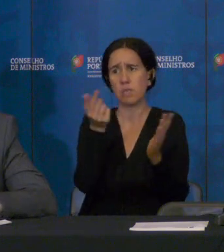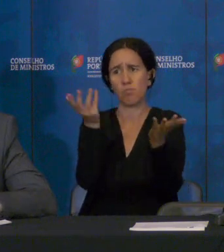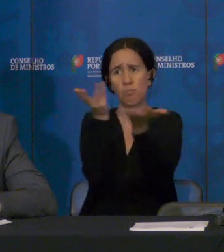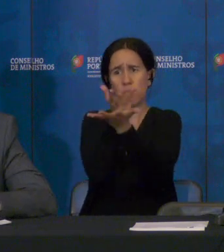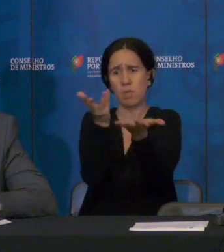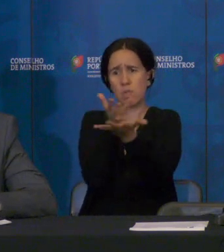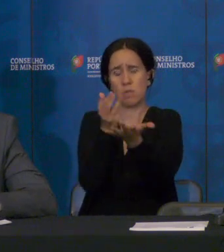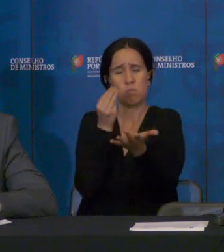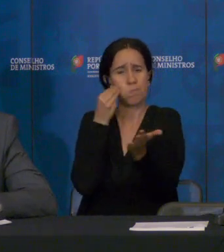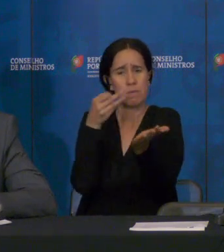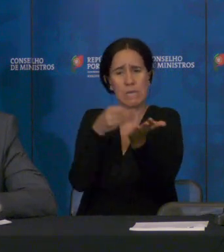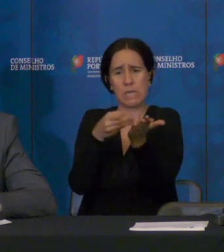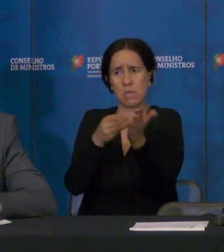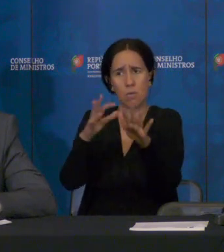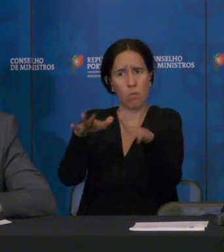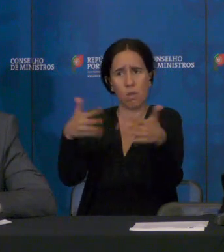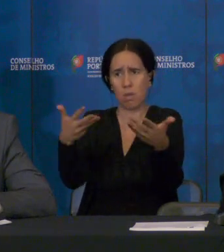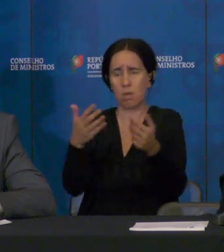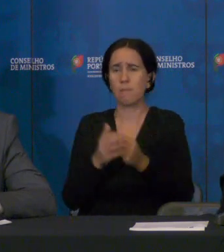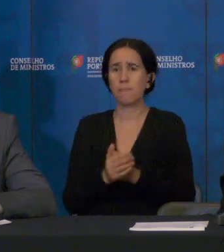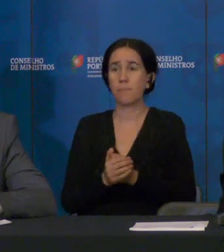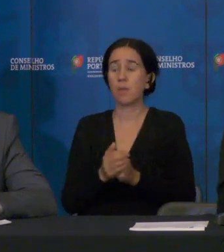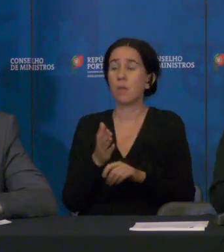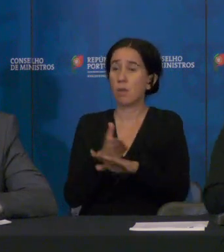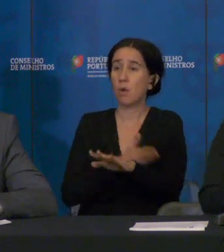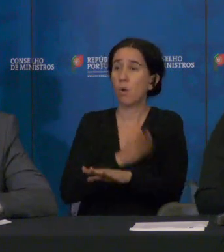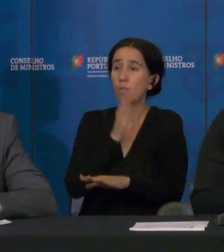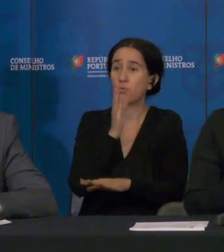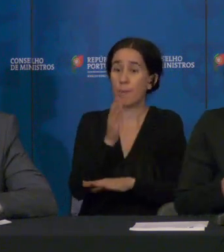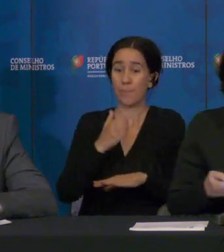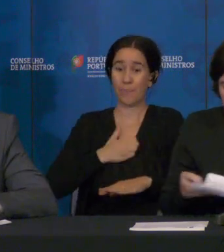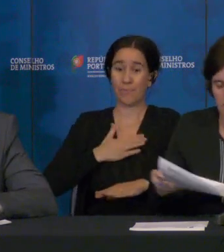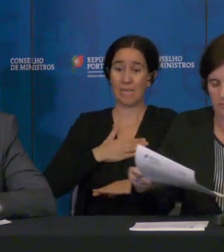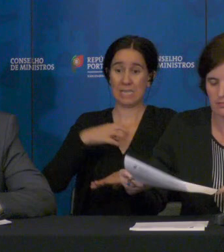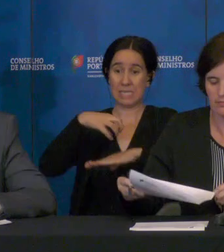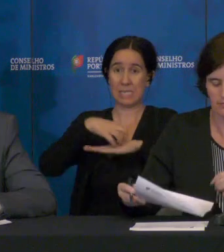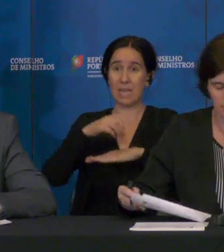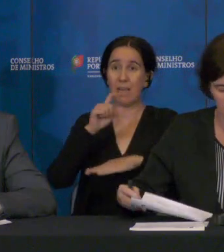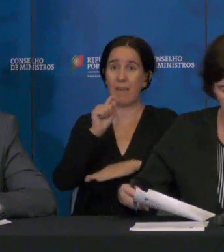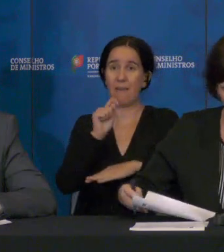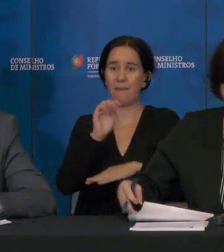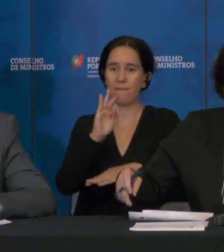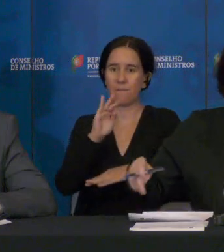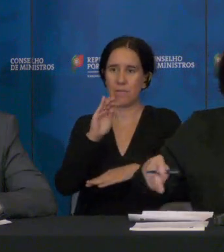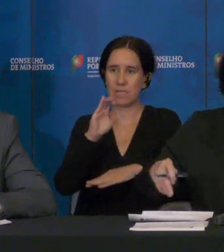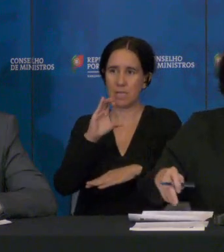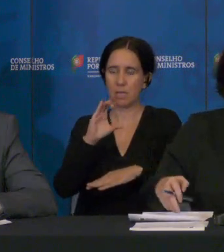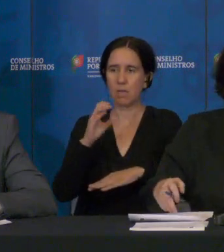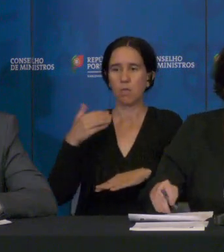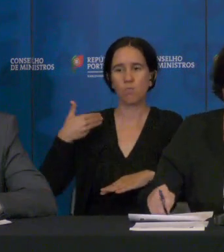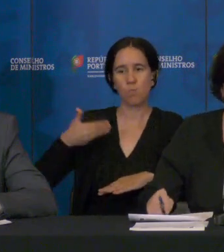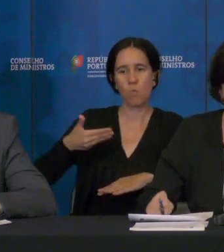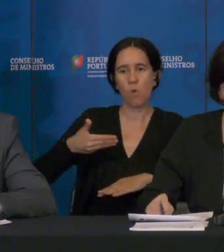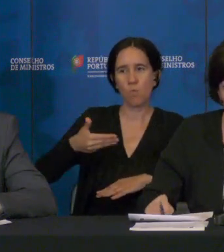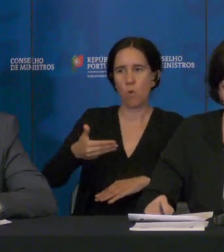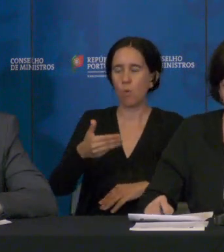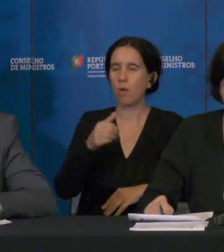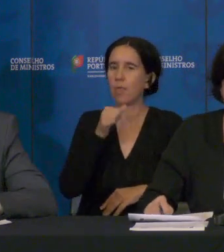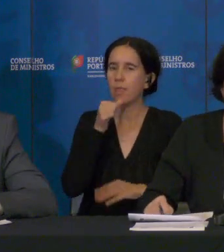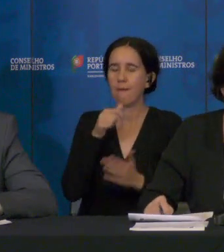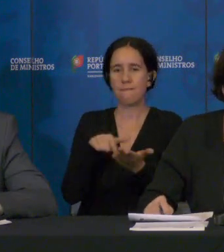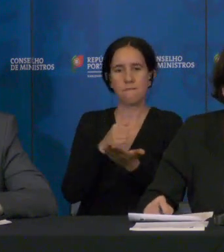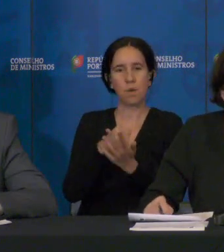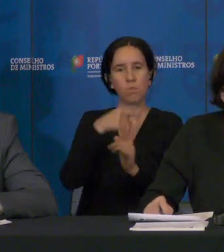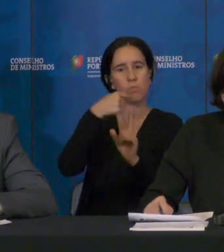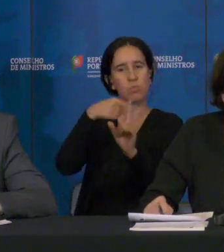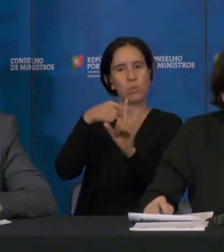qualquer cliente. Estamos, como disse, a EFASEC tem tido uma atividade sempre